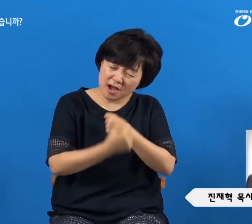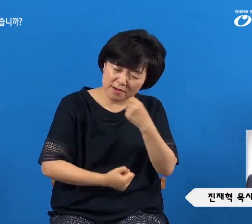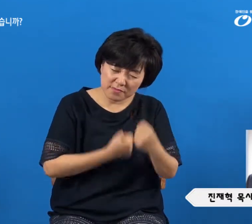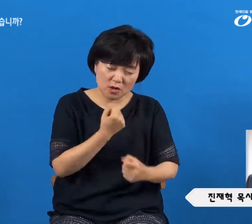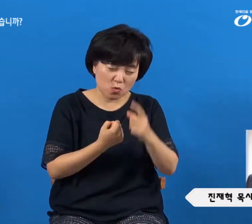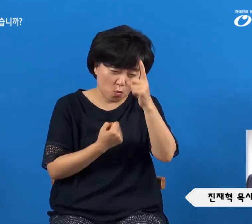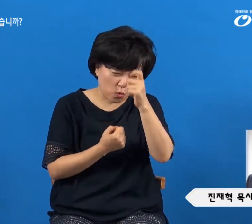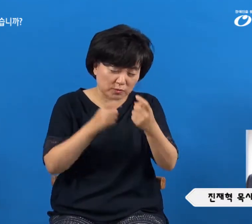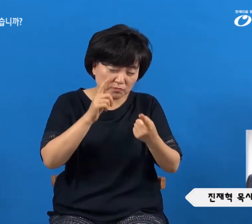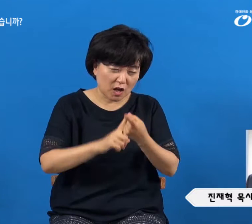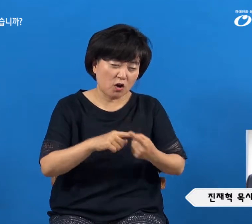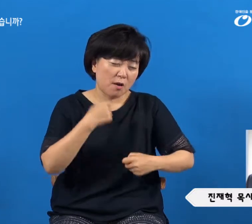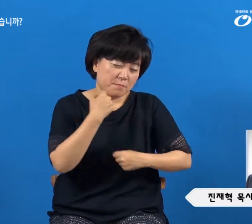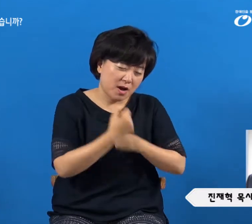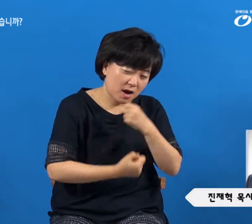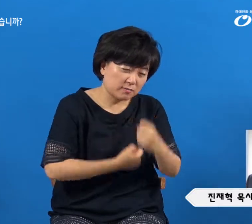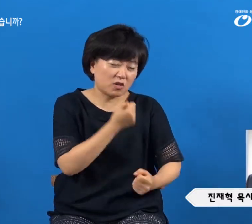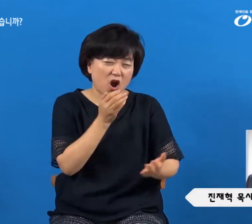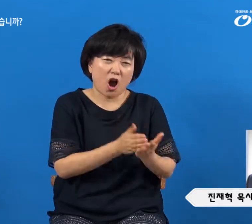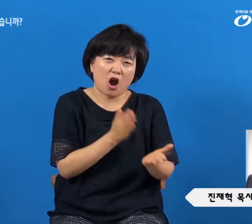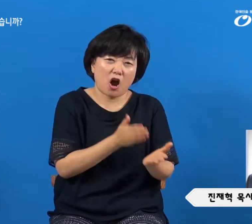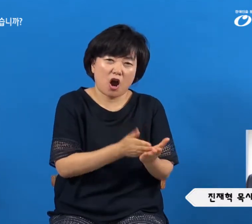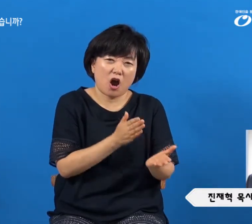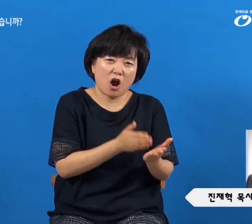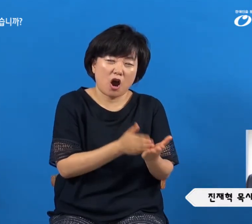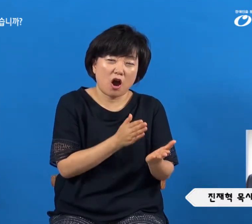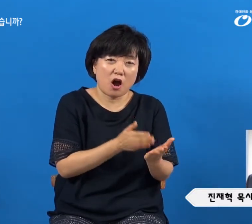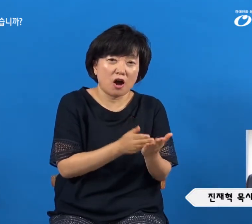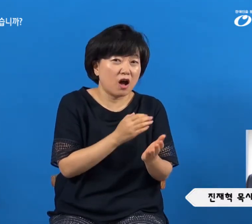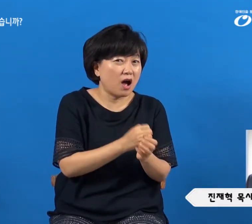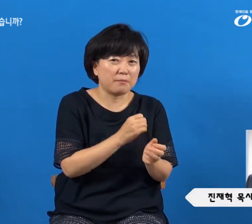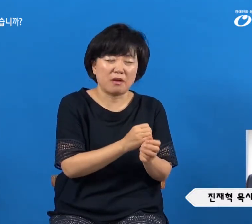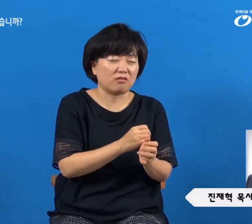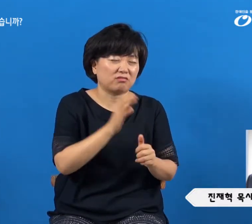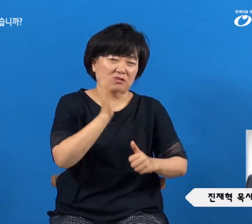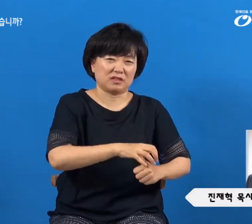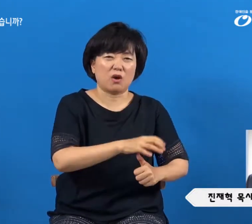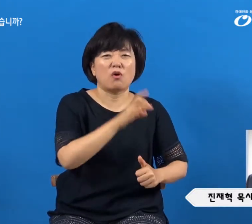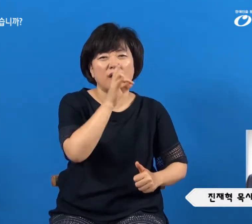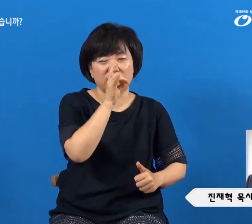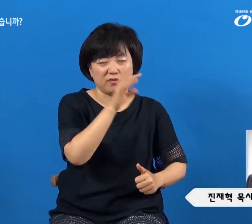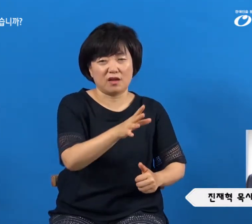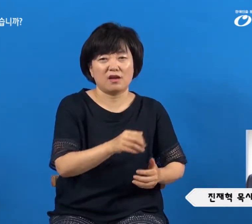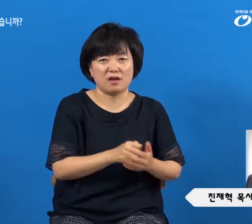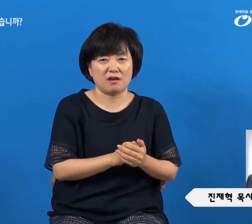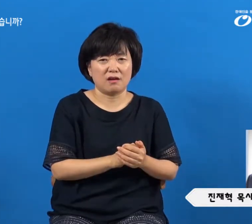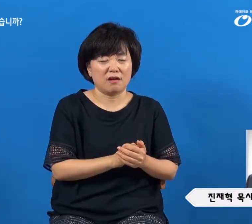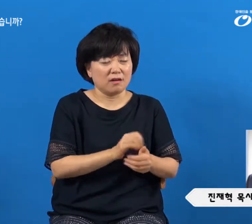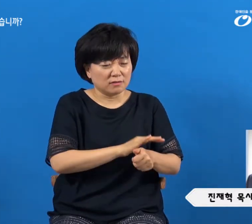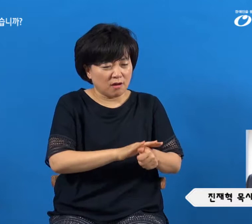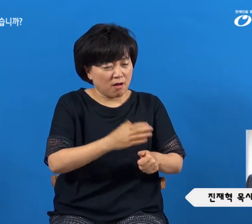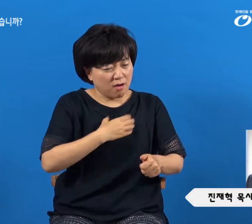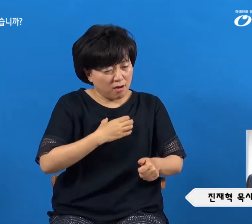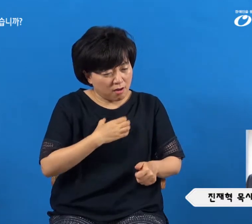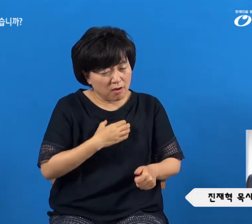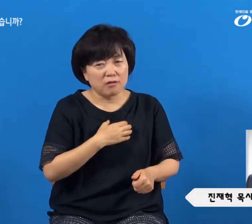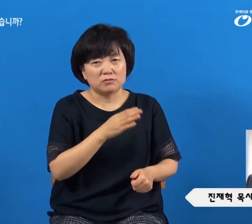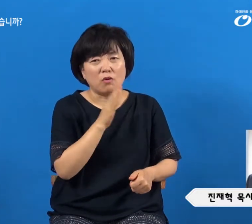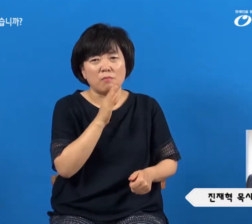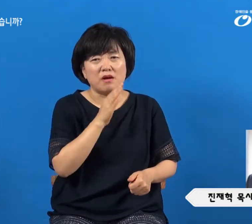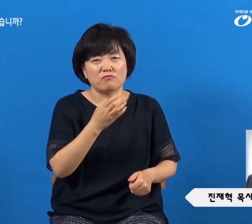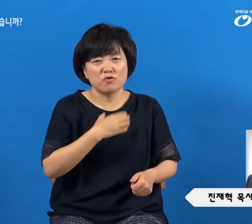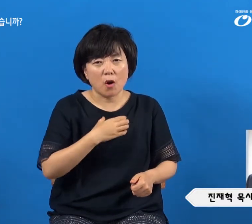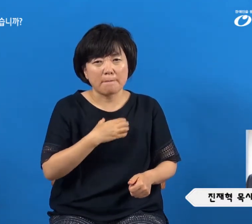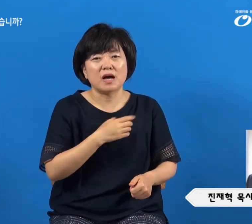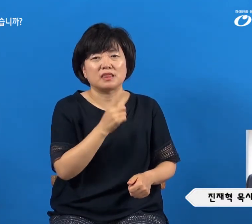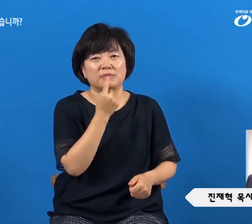판단대로 컨트롤된다면 길들여질 수 없습니다. 제어될 수 없습니다. 그것은 정말 위험한 존재가